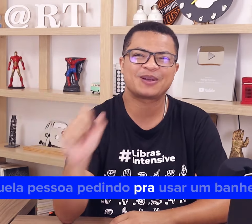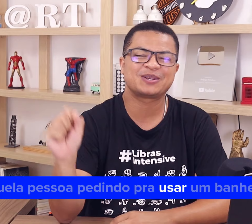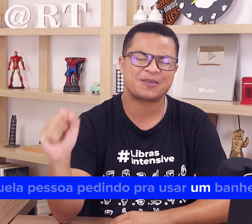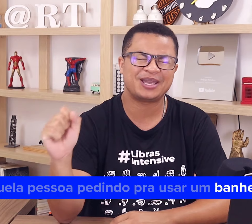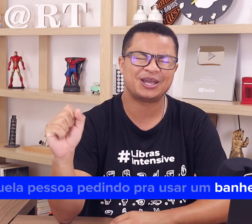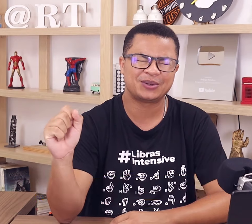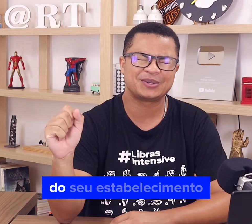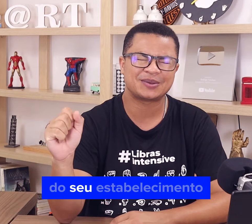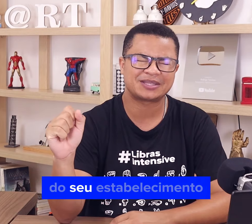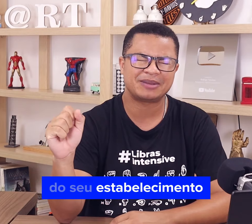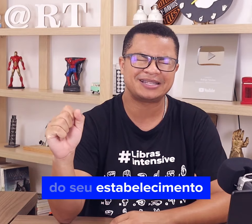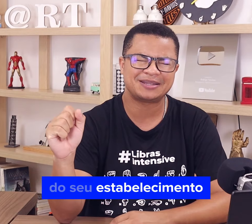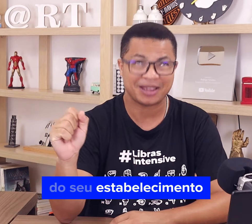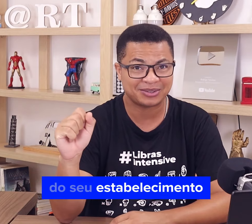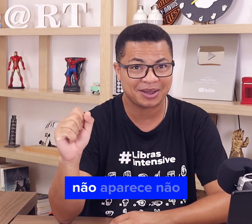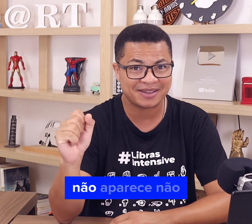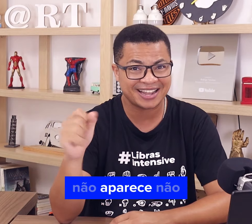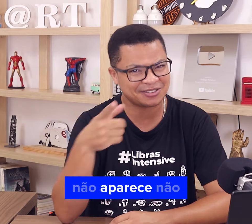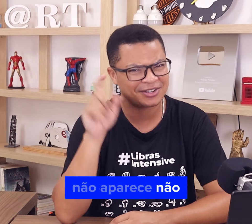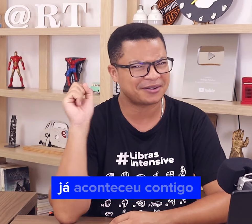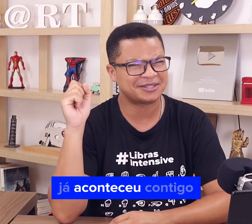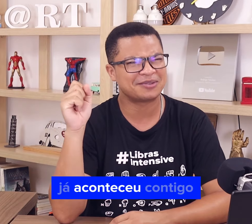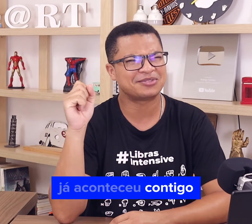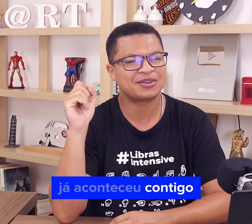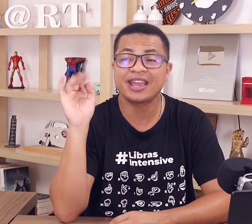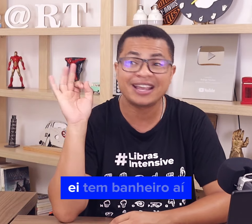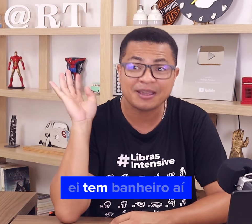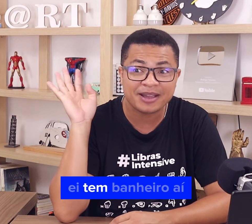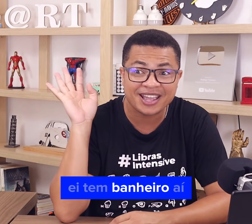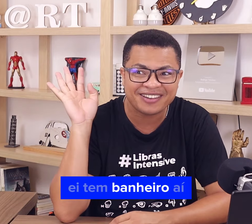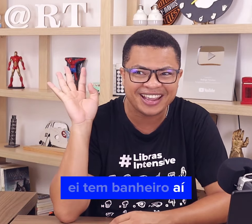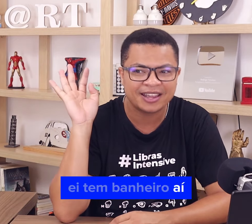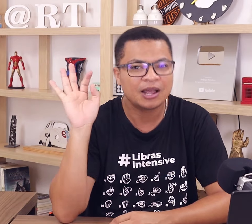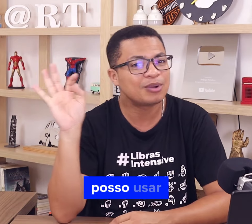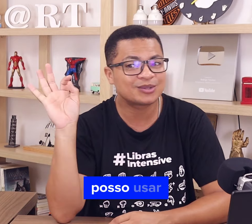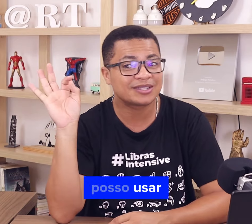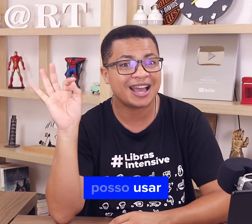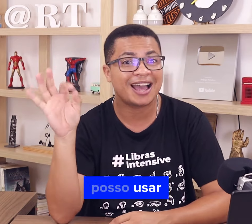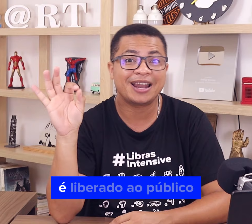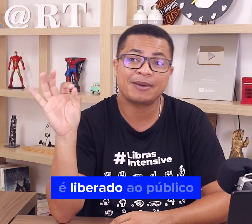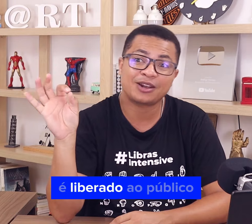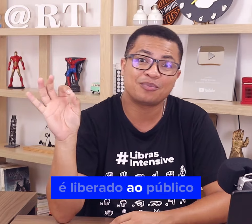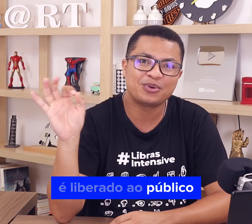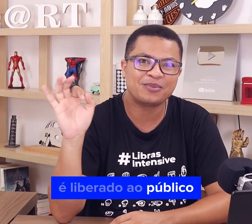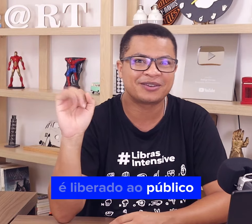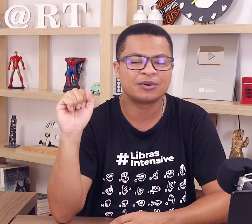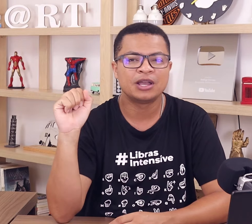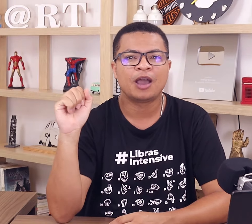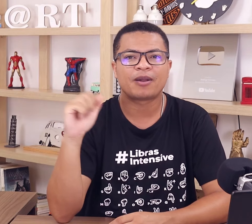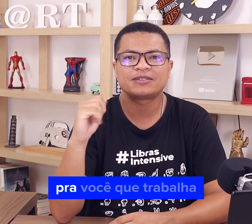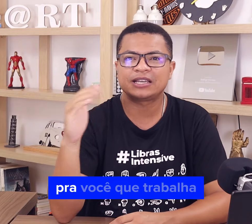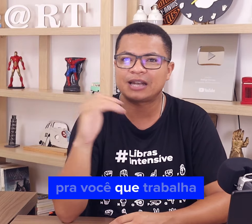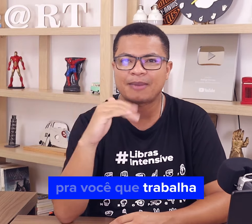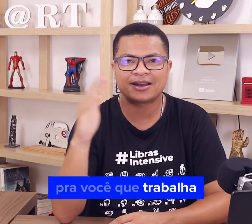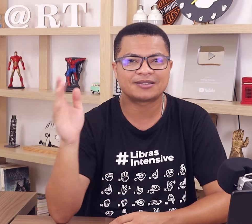pra usar o banheiro do seu estabelecimento. Não aparece? Não já aconteceu consigo? Ei, tem banheiro aí? Posso usar? liberado ao público? Pra você que trabalha, sei